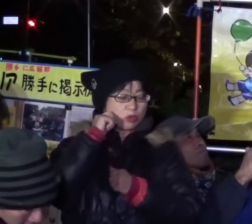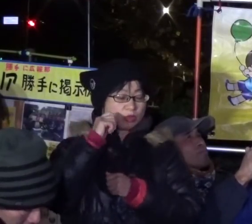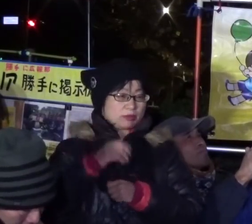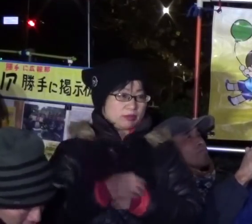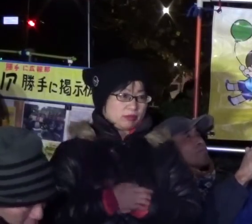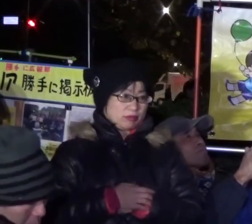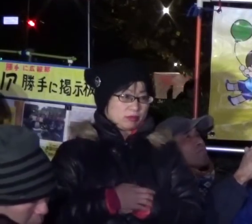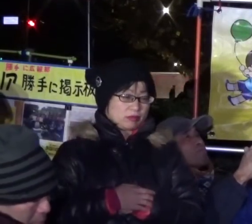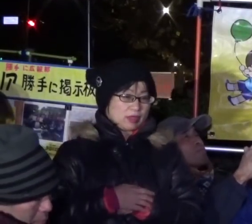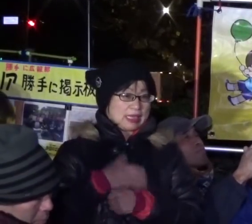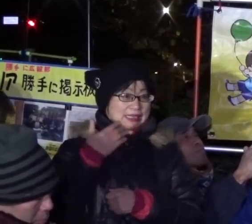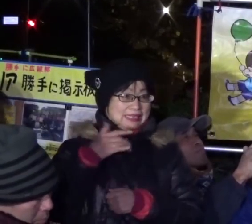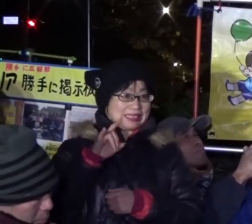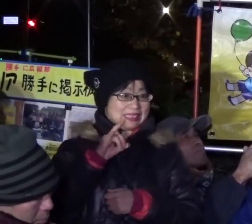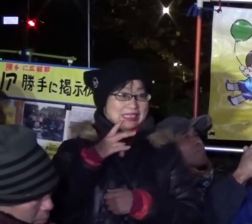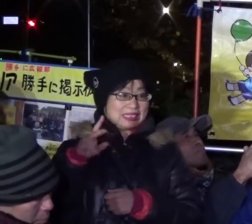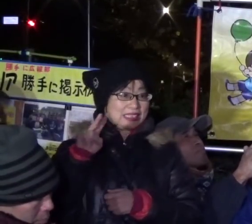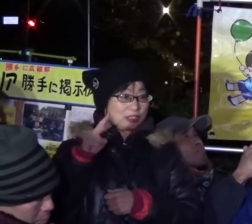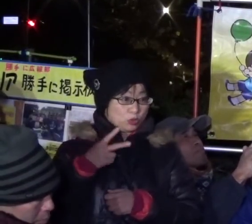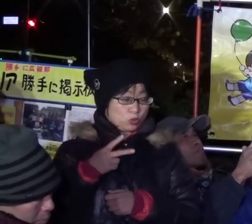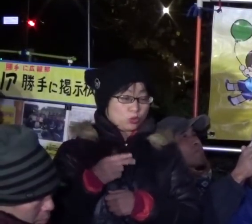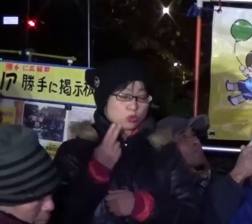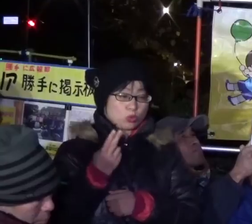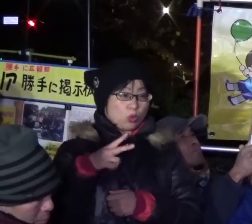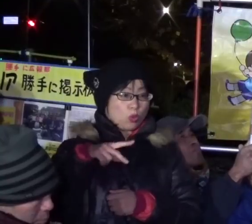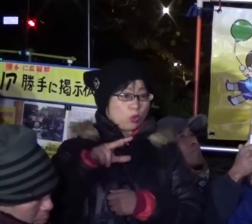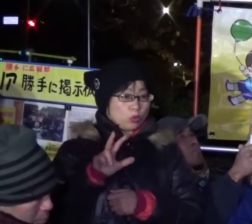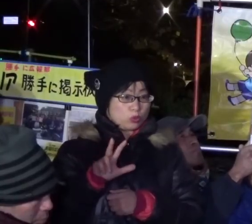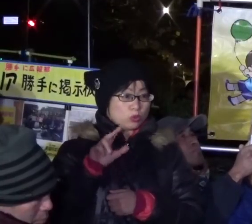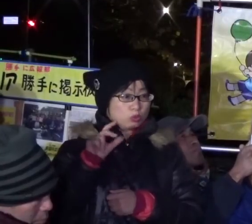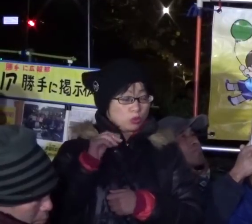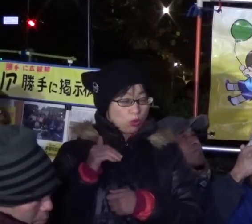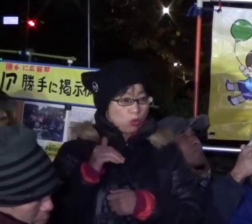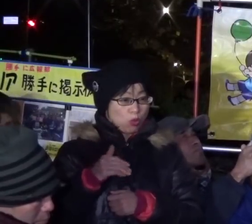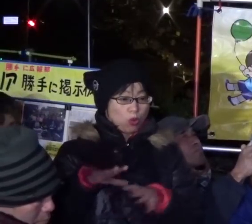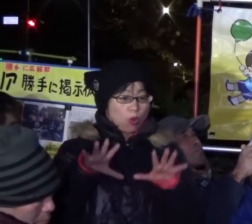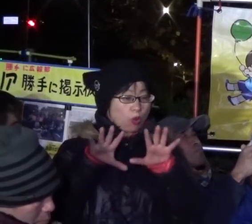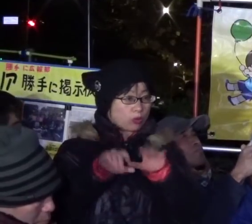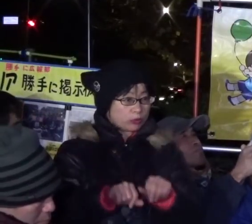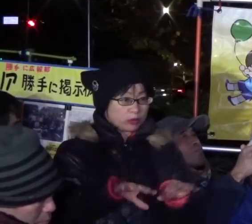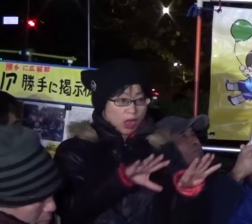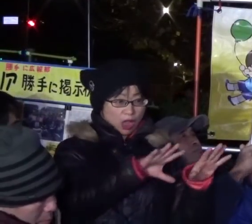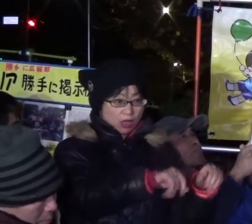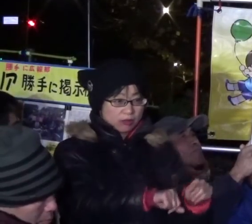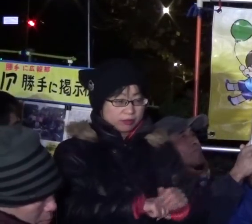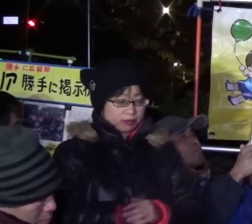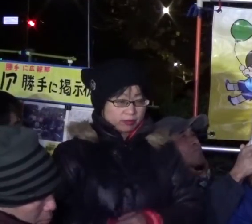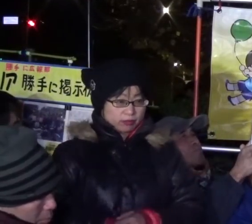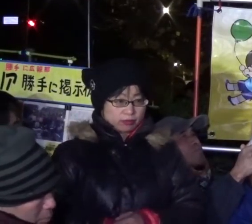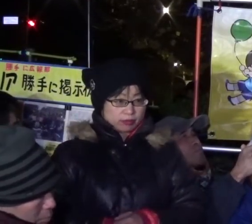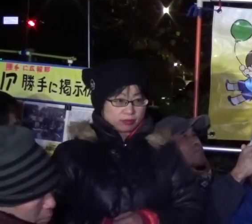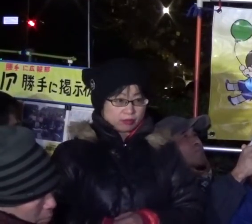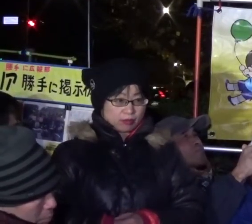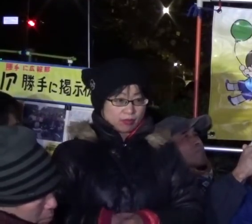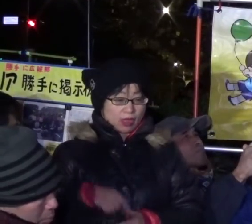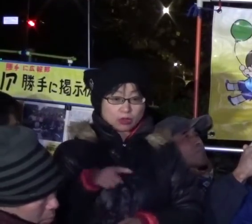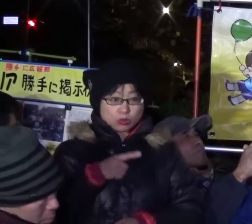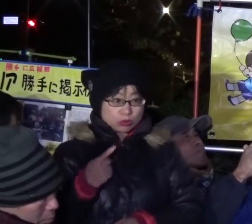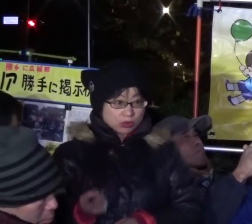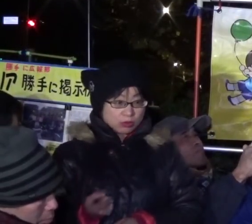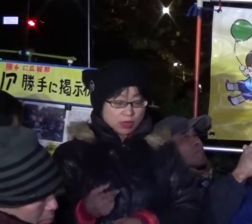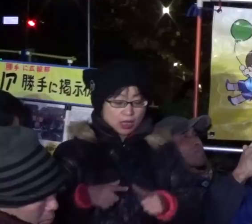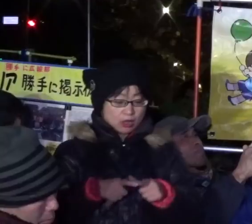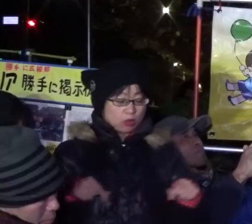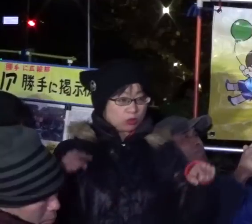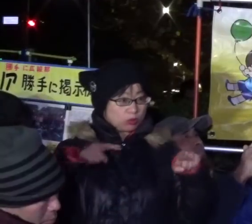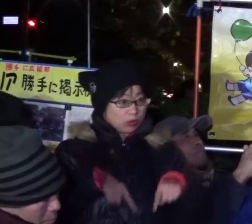もみんな潰れました。成長戦略の柱が潰れました。次、国内の原発を一つ